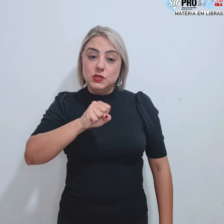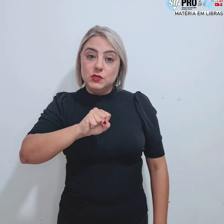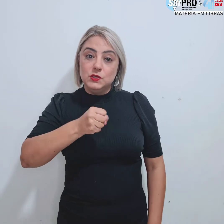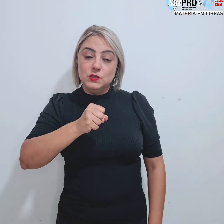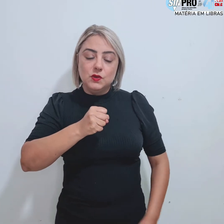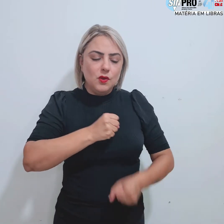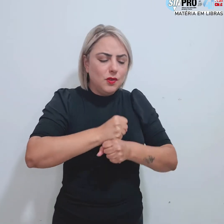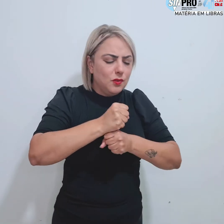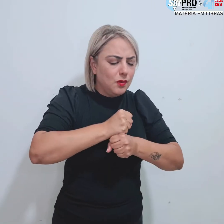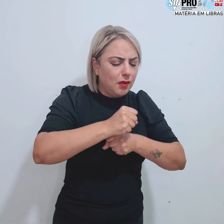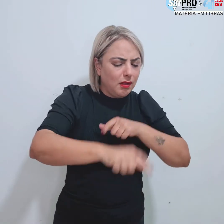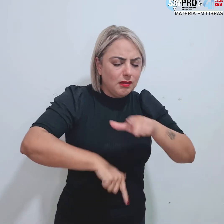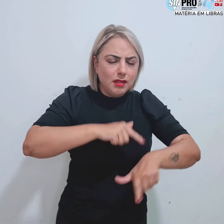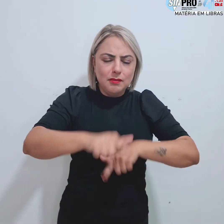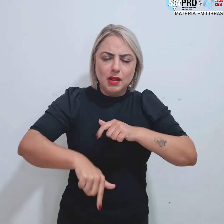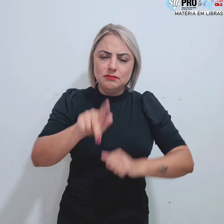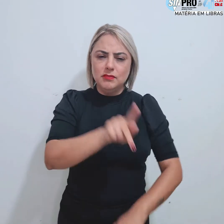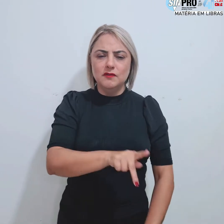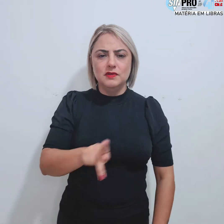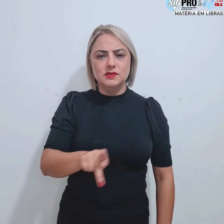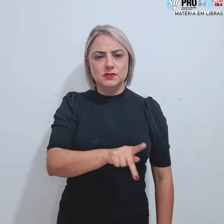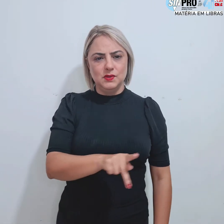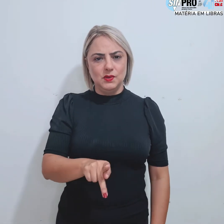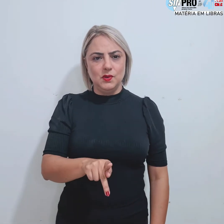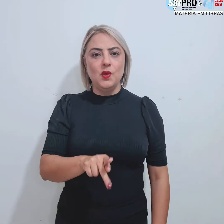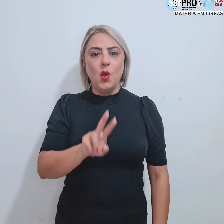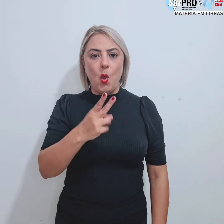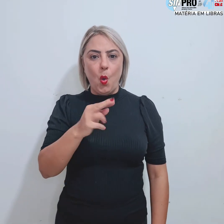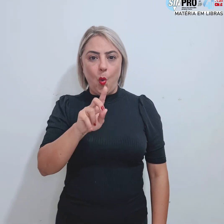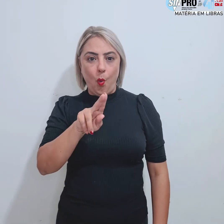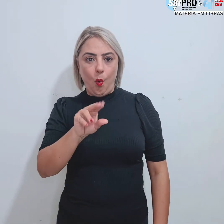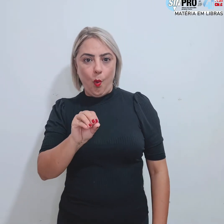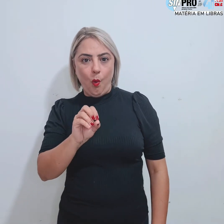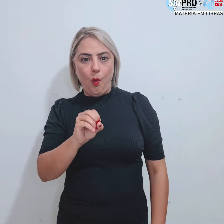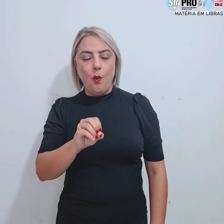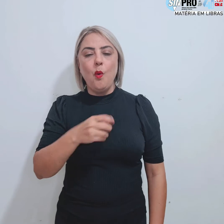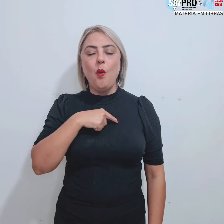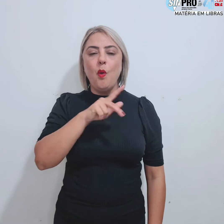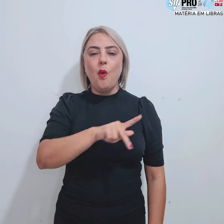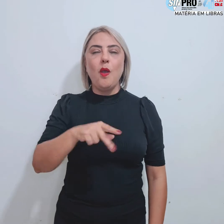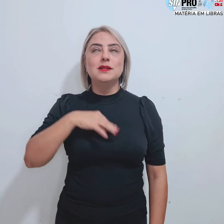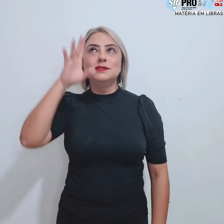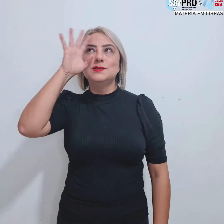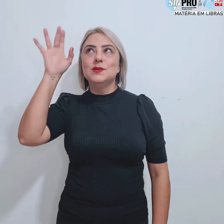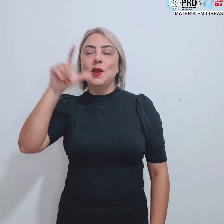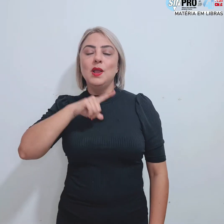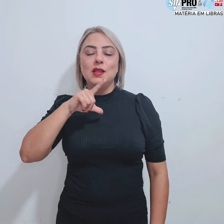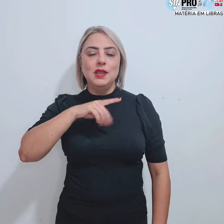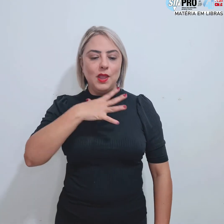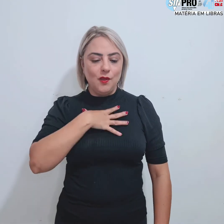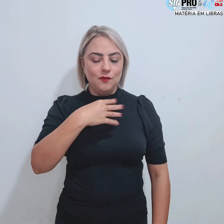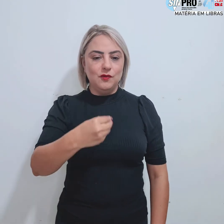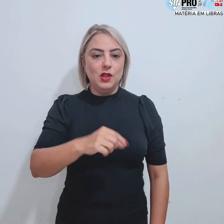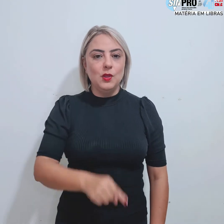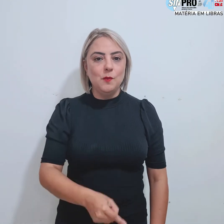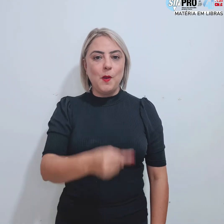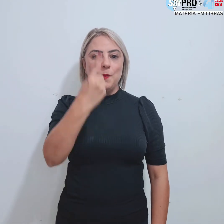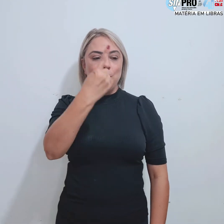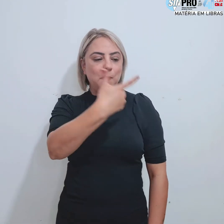seus 46 anos à docência. Hugo, que sonha em ter um filho, tomou a primeira